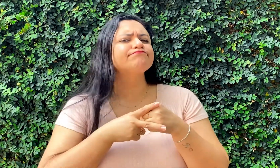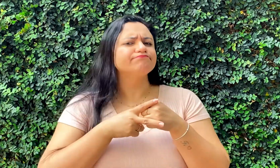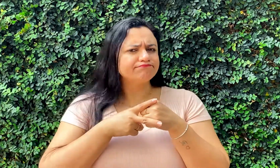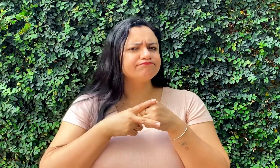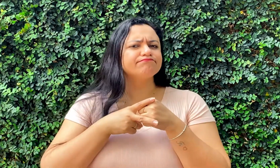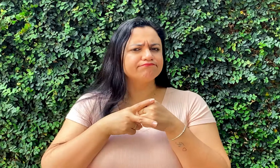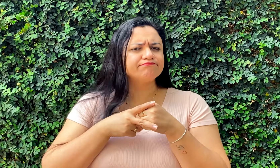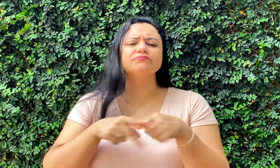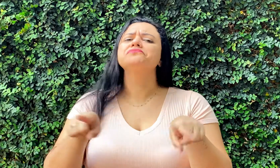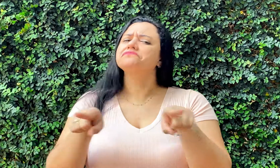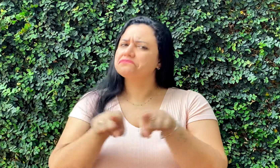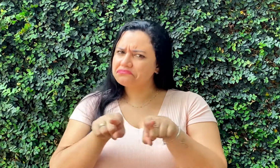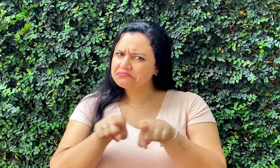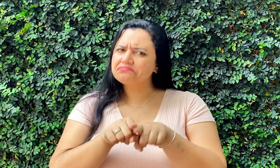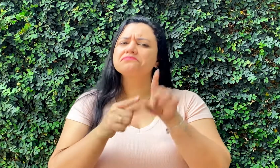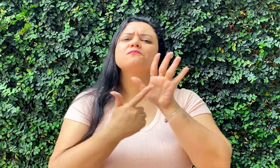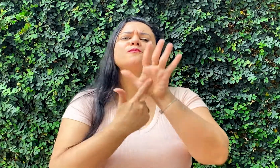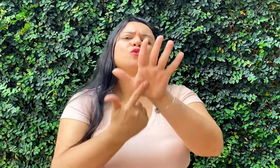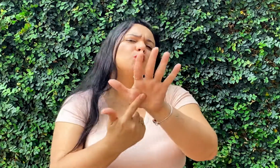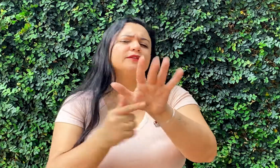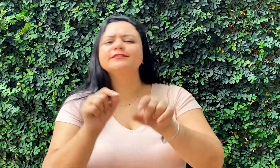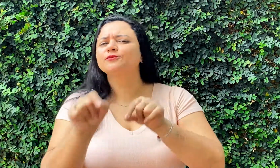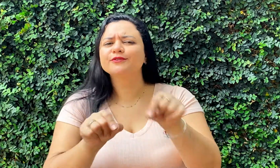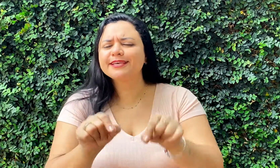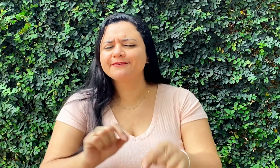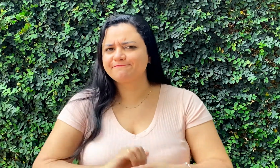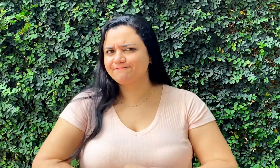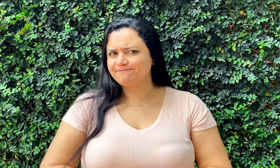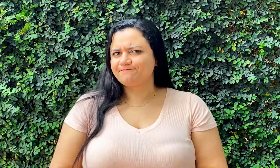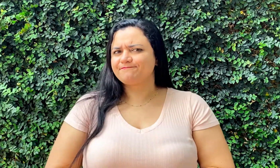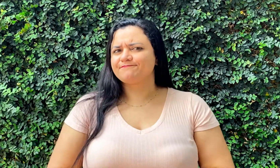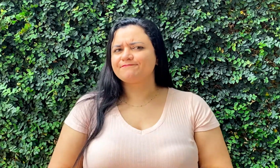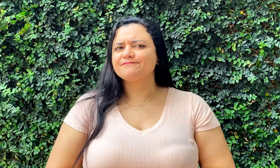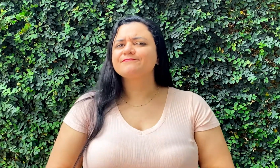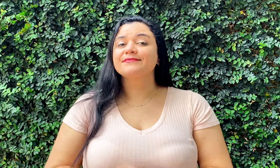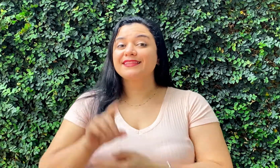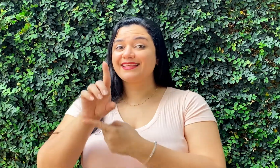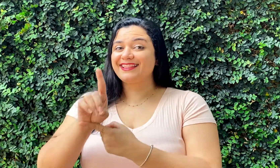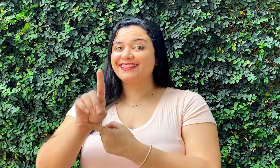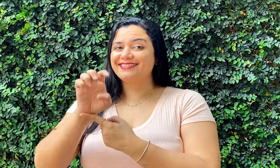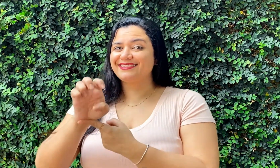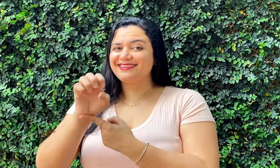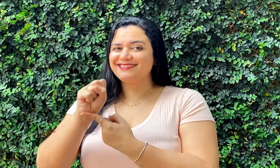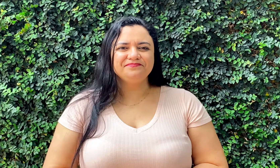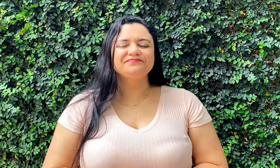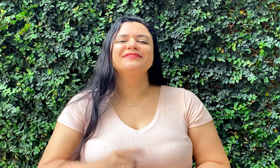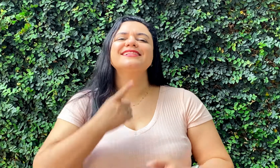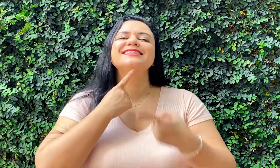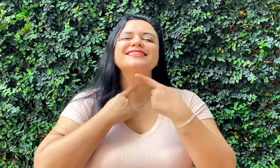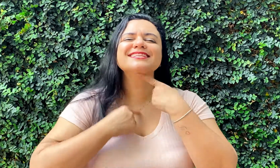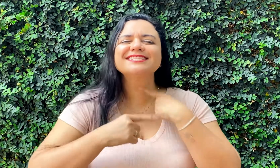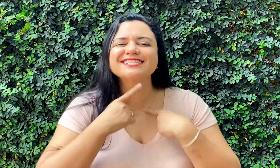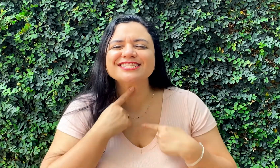sobre os verbos e mais as atividades. Então, agora eu vou te